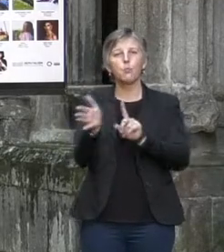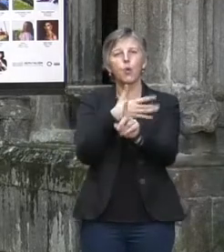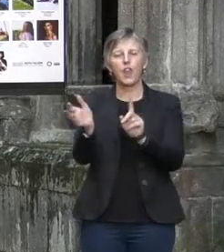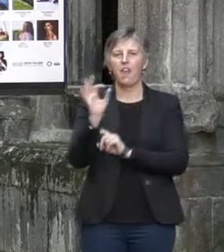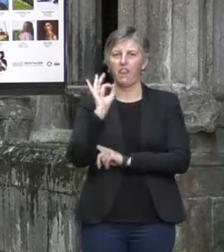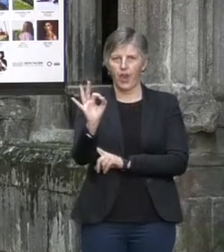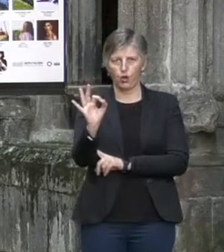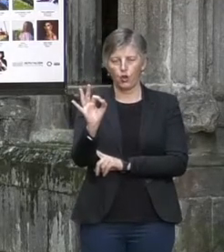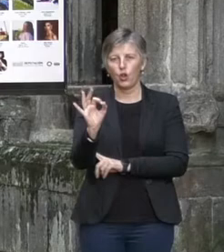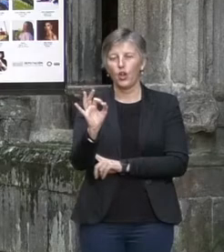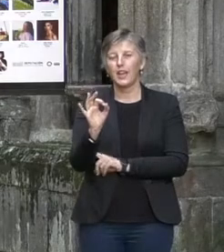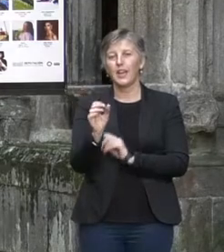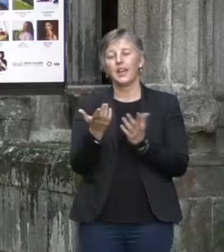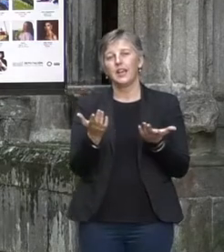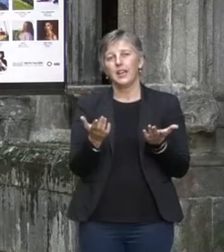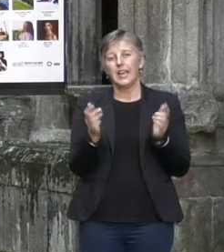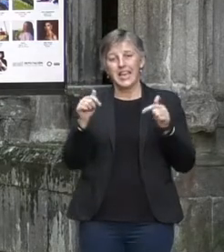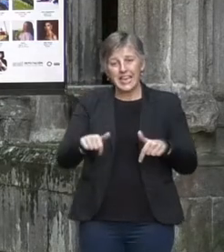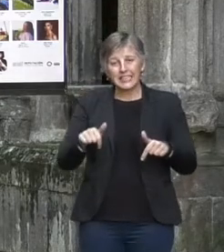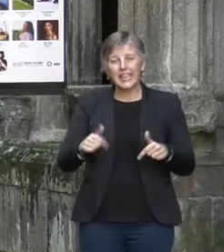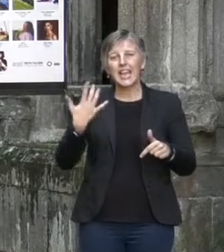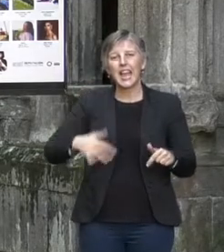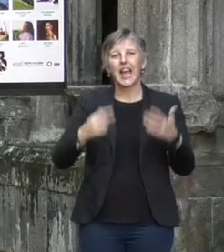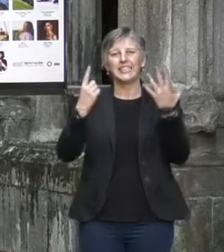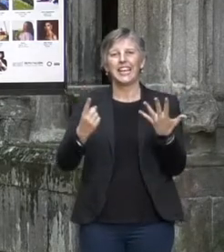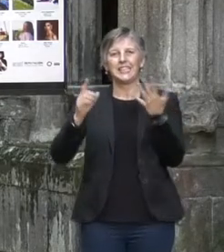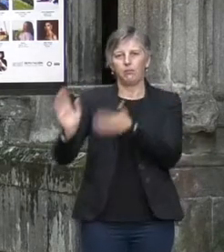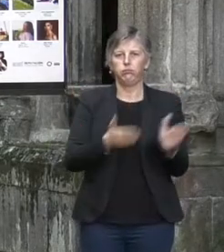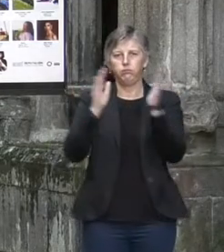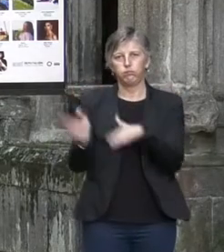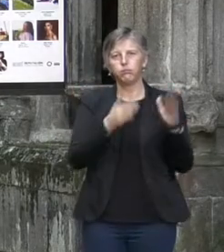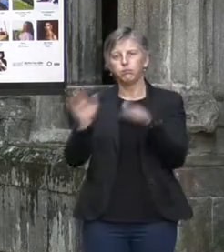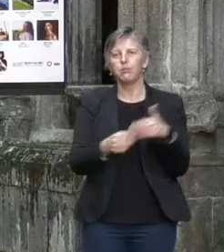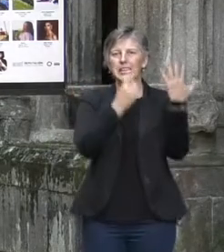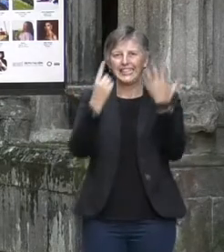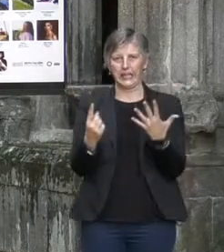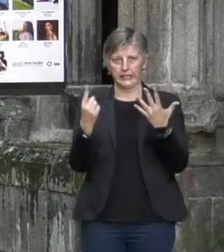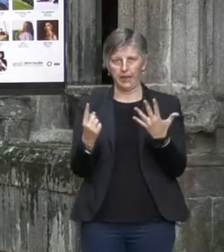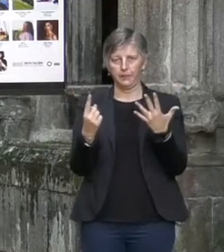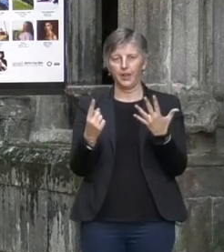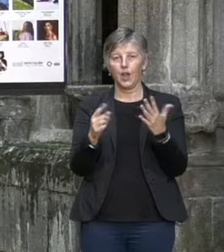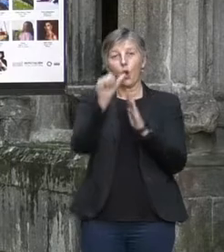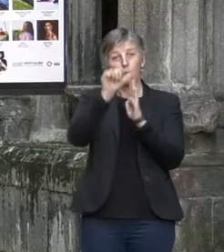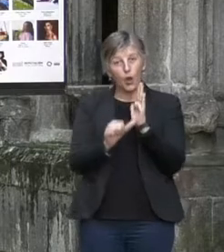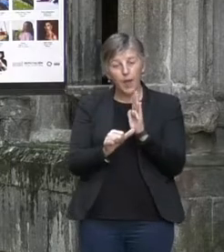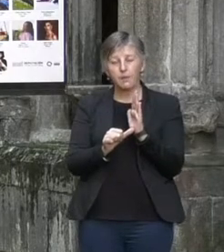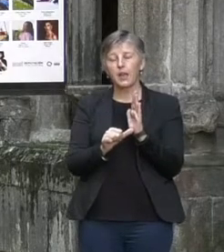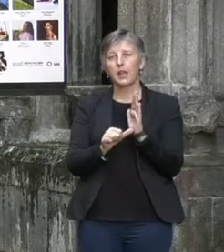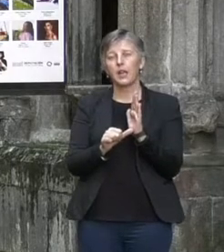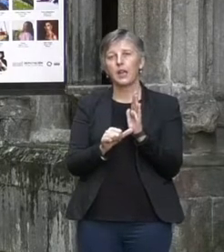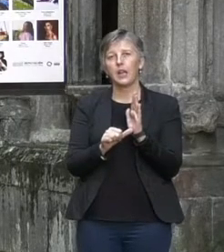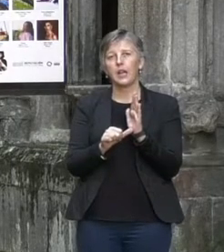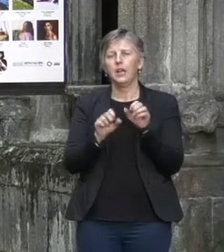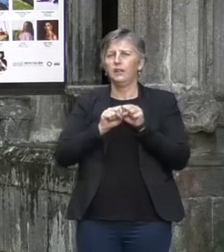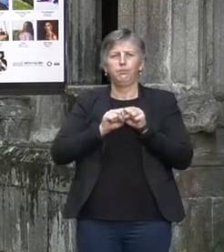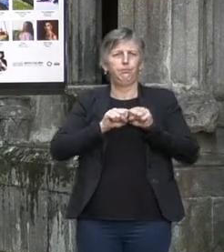Cero. Esta é a sexta edición deste programa. Un programa que chega a